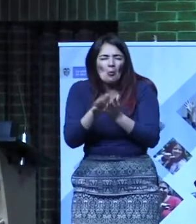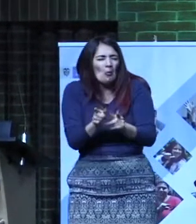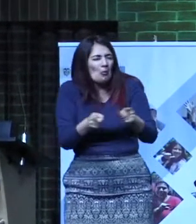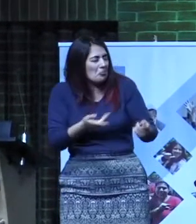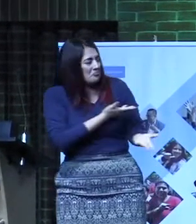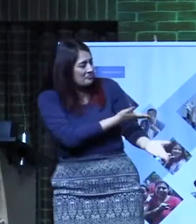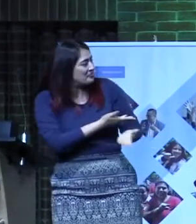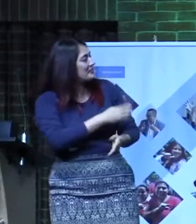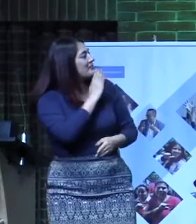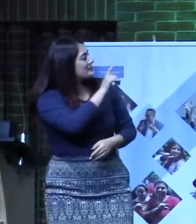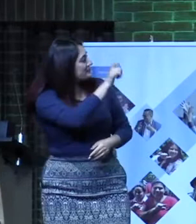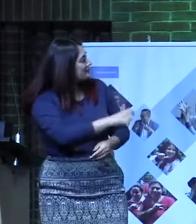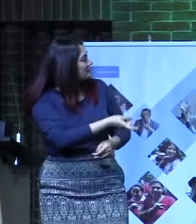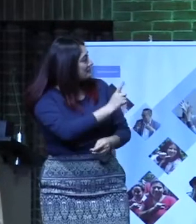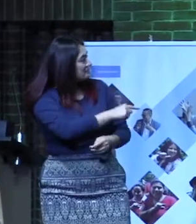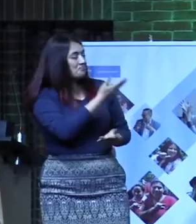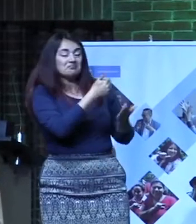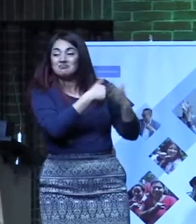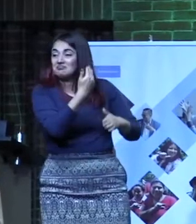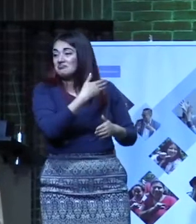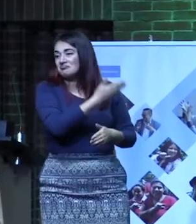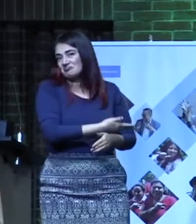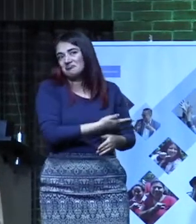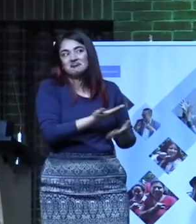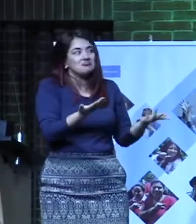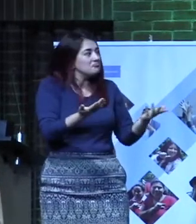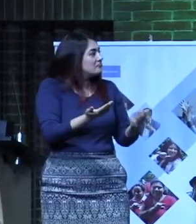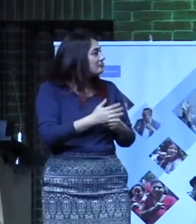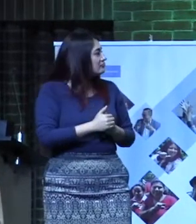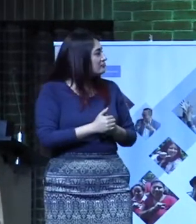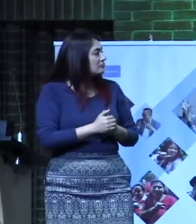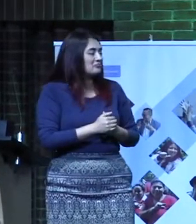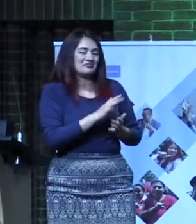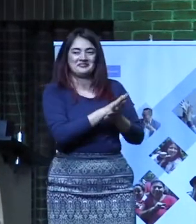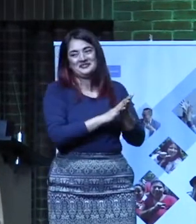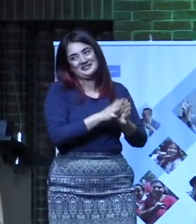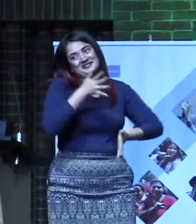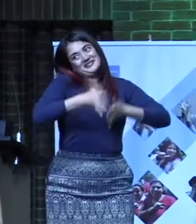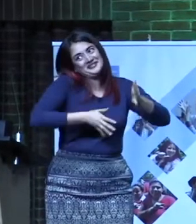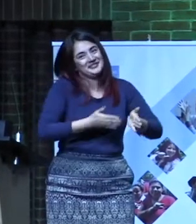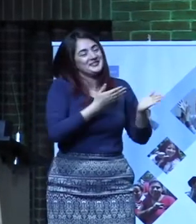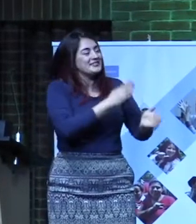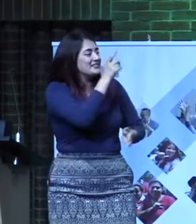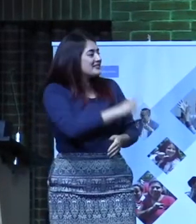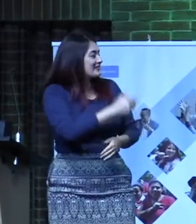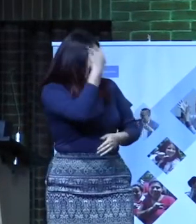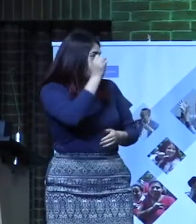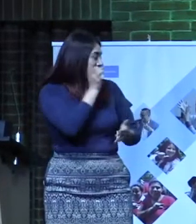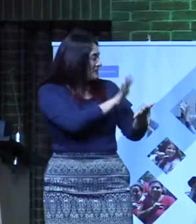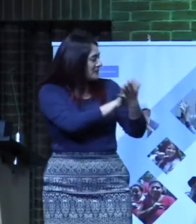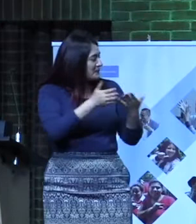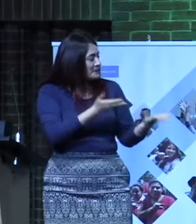voy a darle primero la palabra, el uso de la palabra o de las señas a Daisy, por favor.